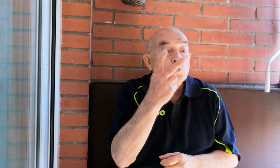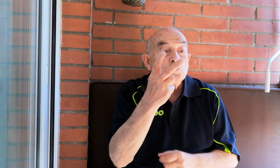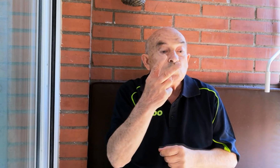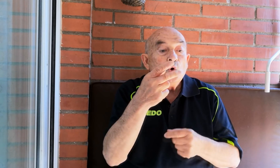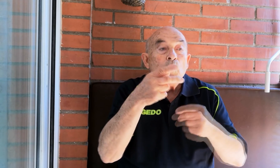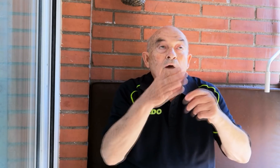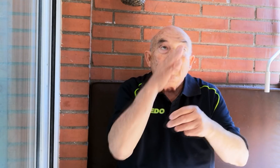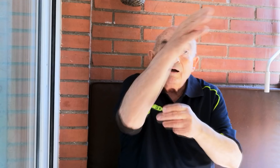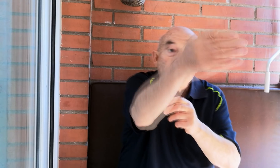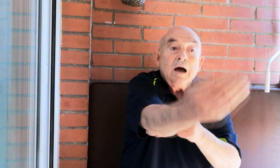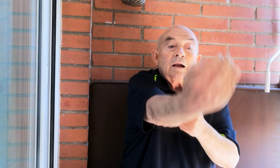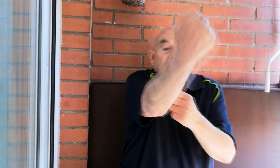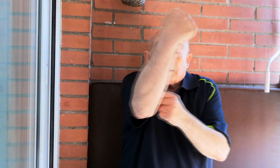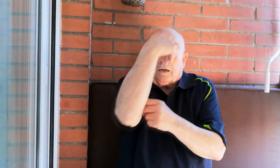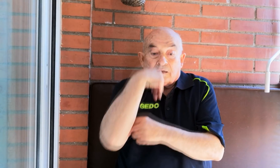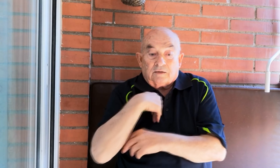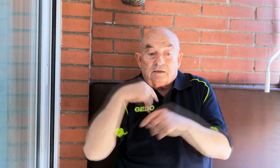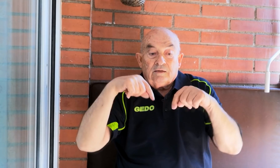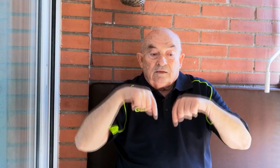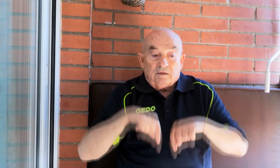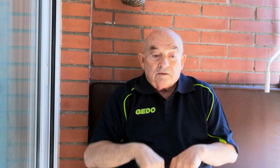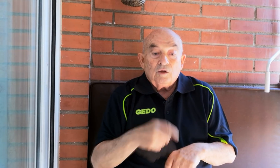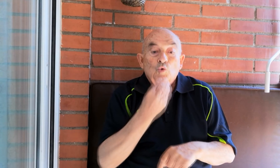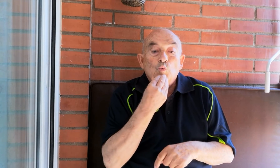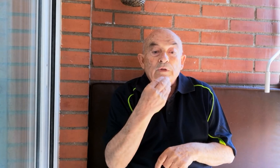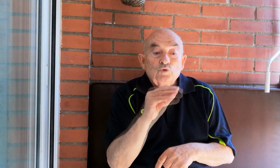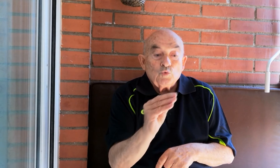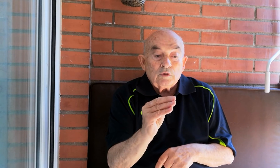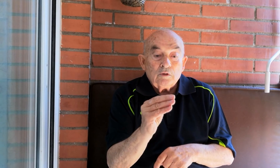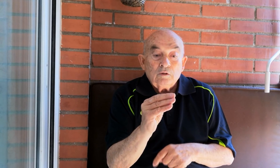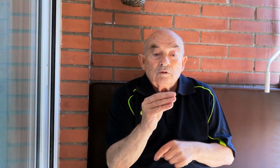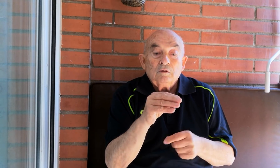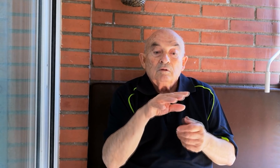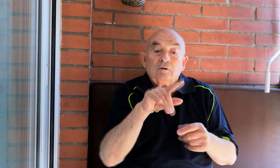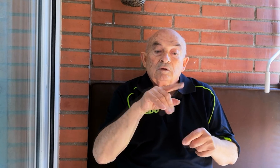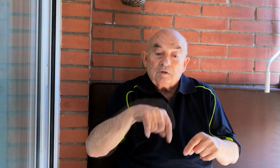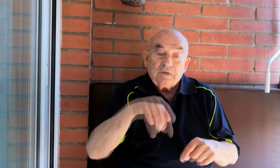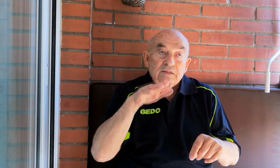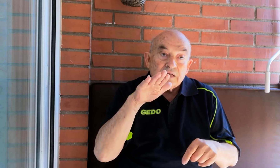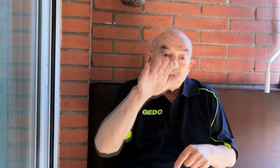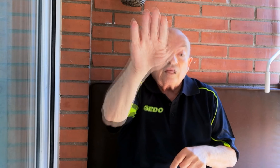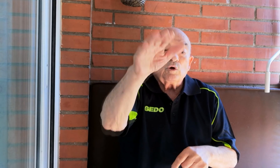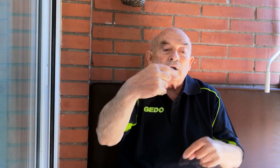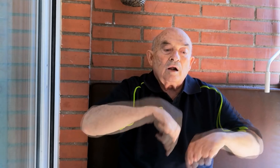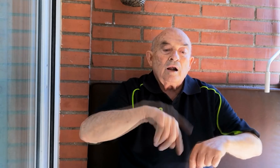i també vam poder fer una trobada, un altre intercanvi de gent jove on vam